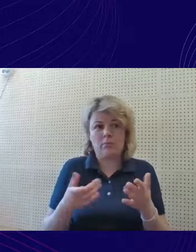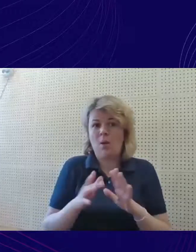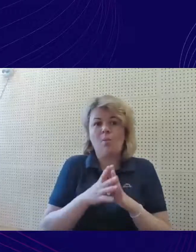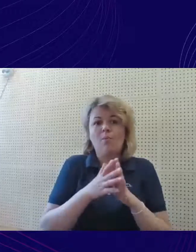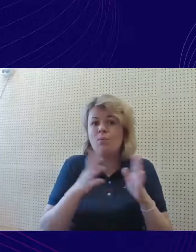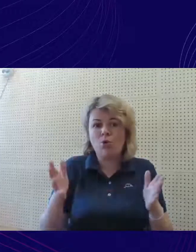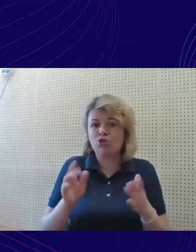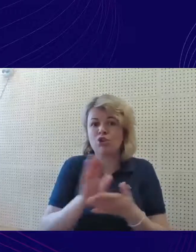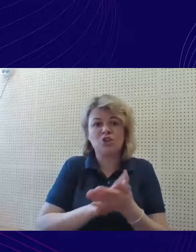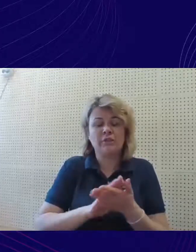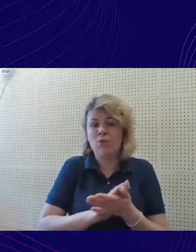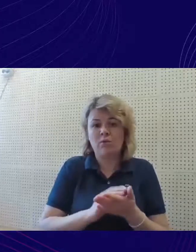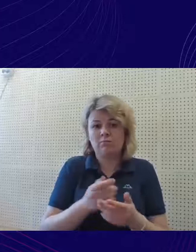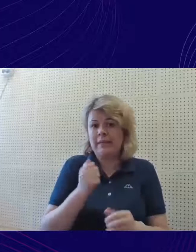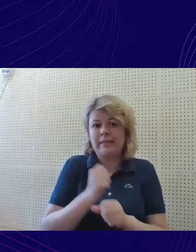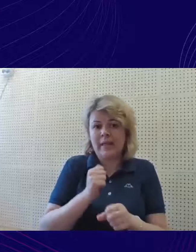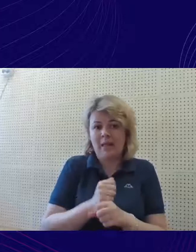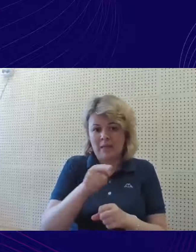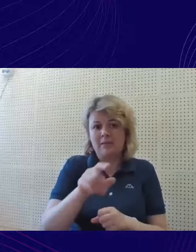монтажа, максимум того, что